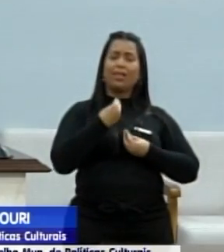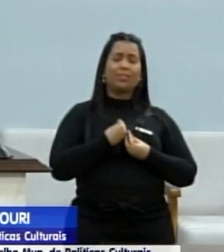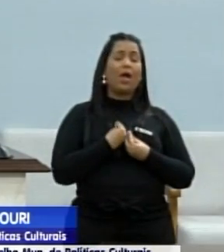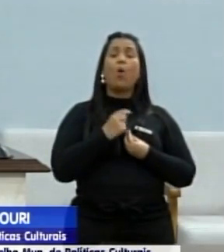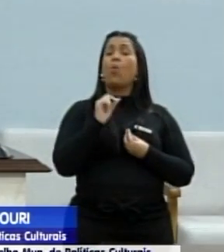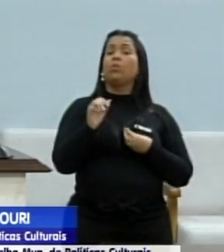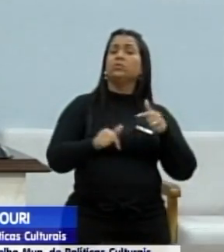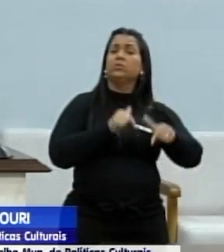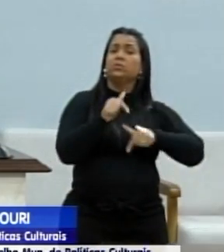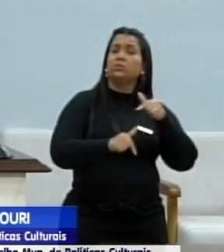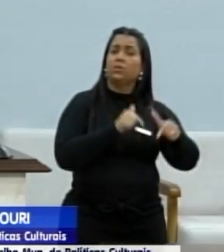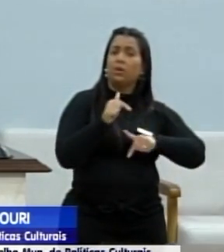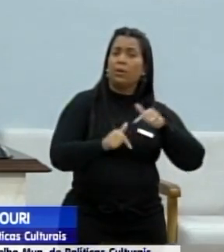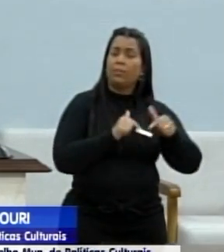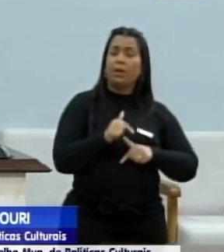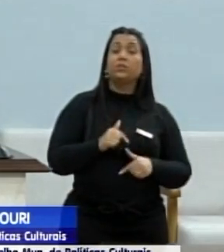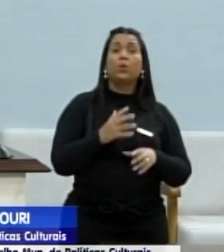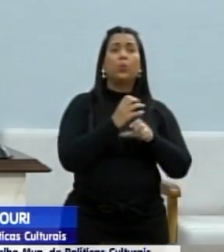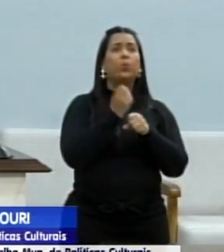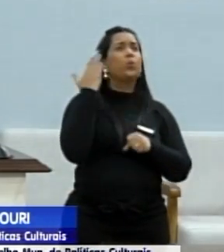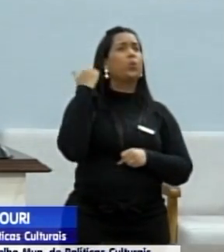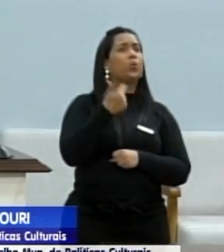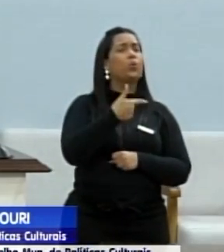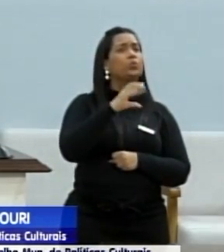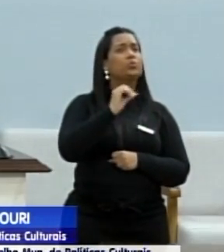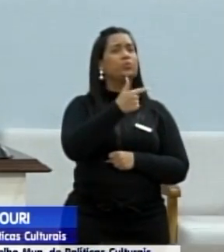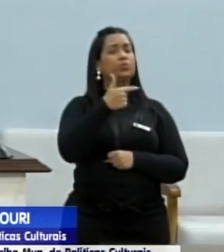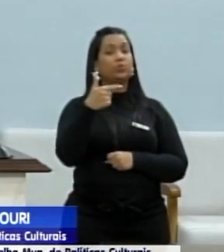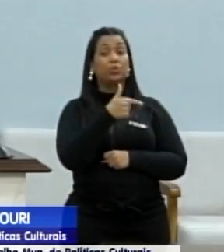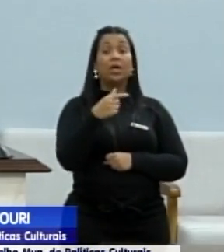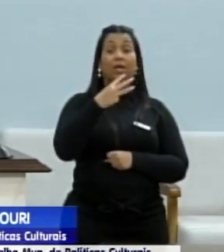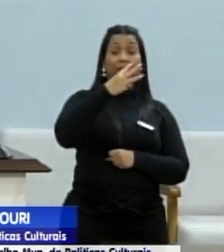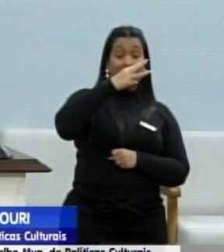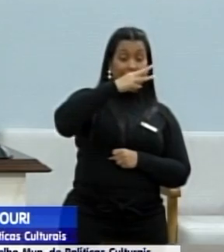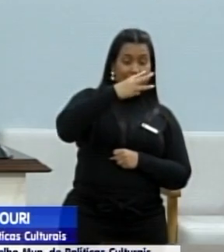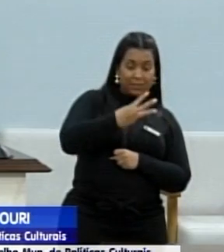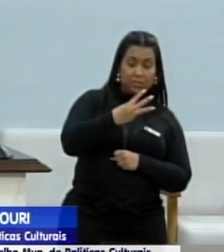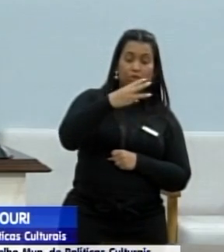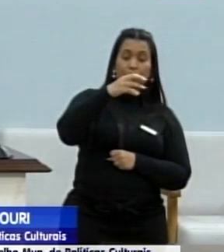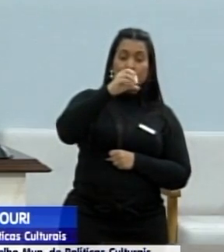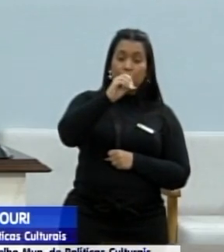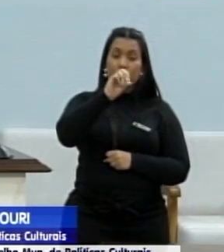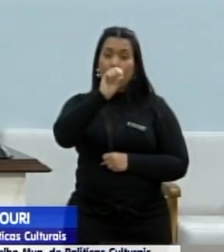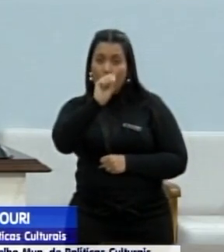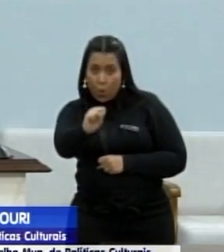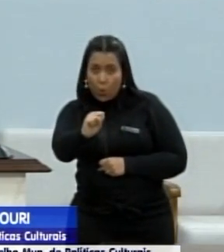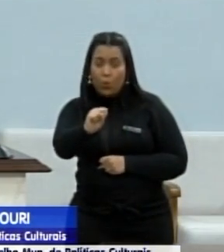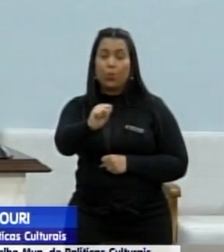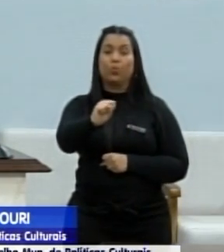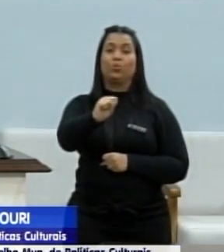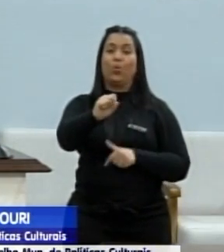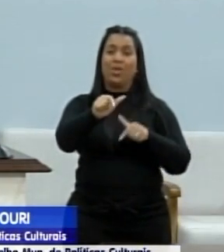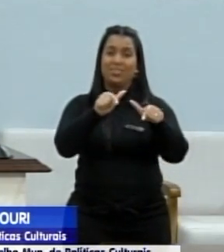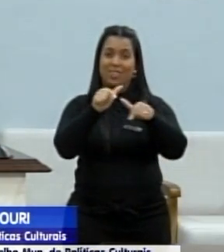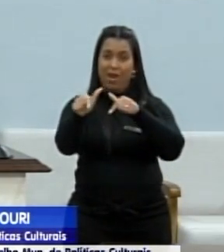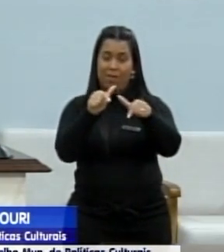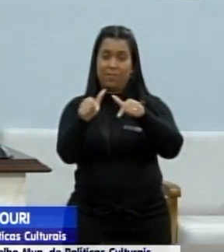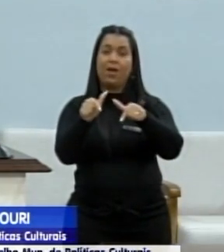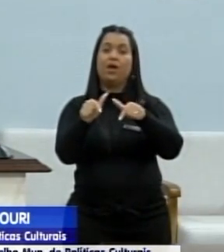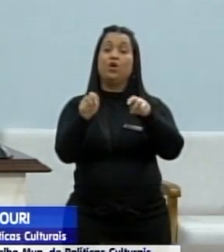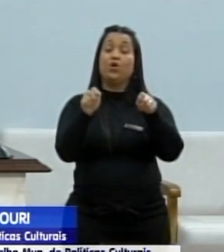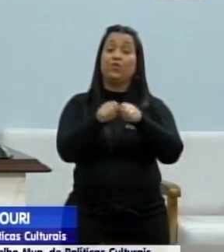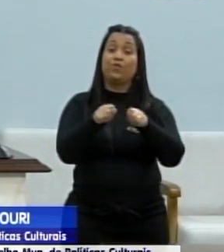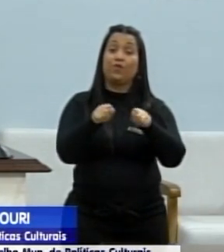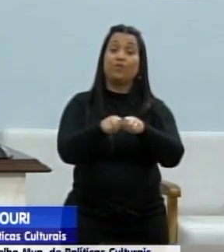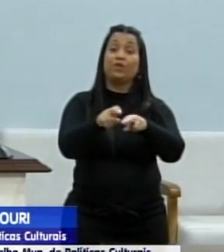empregos, que a gente tem o dado que em 2022, 308,7 mil novos postos de trabalho foram